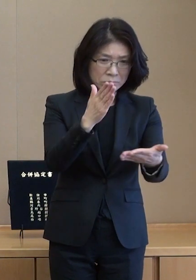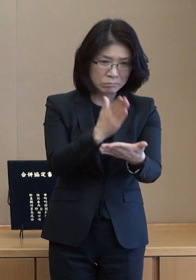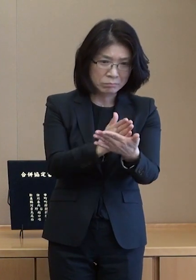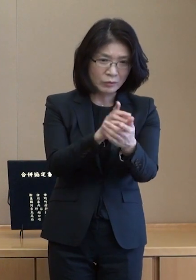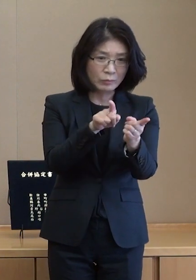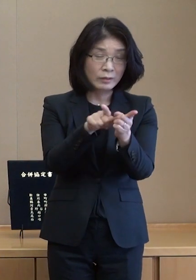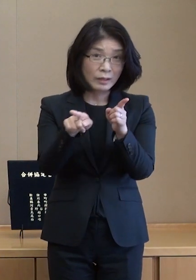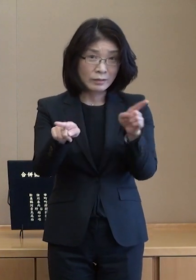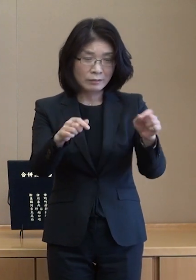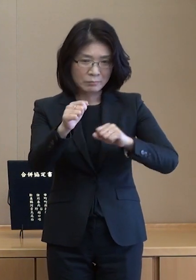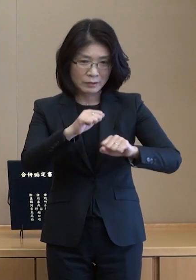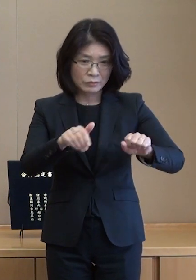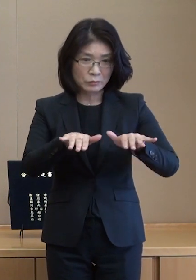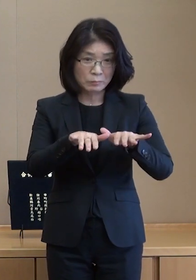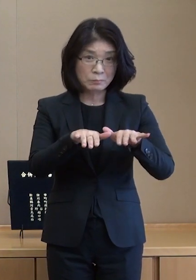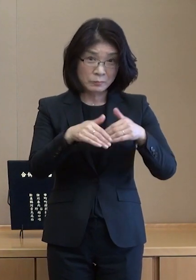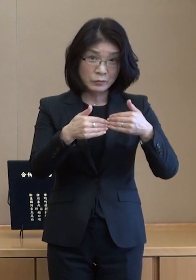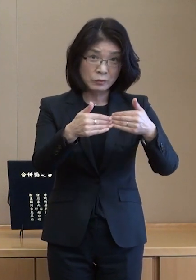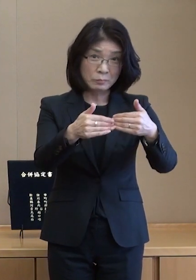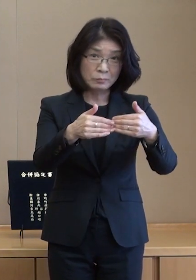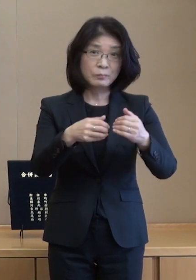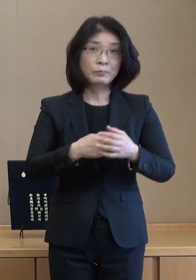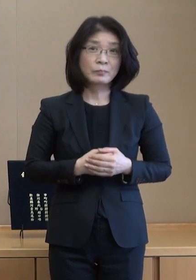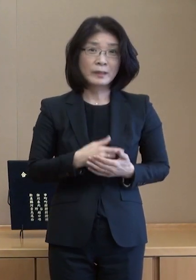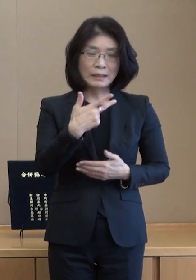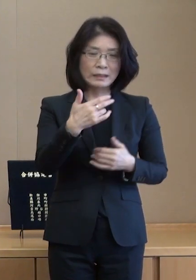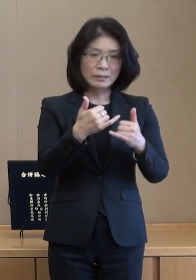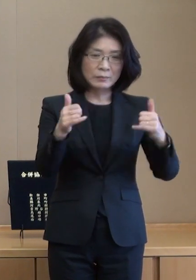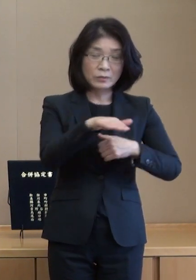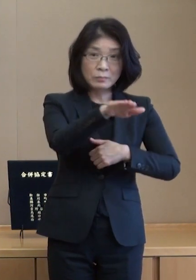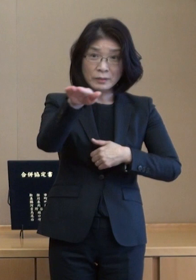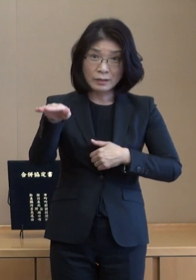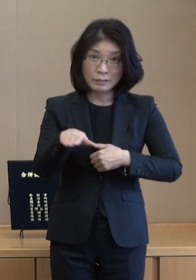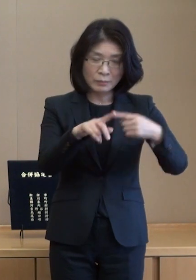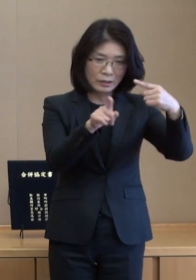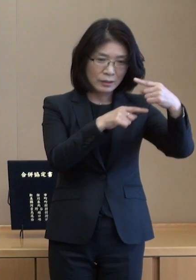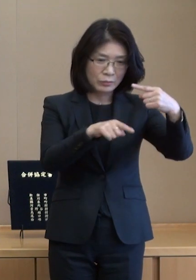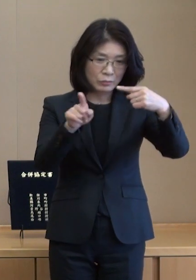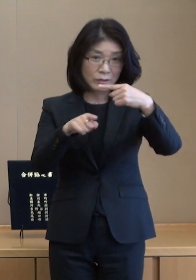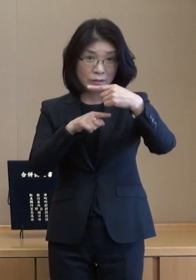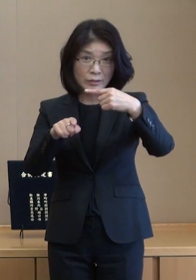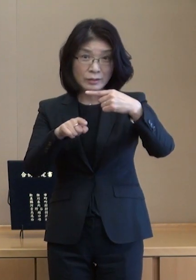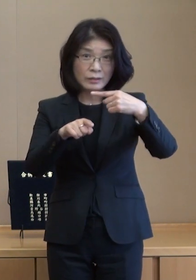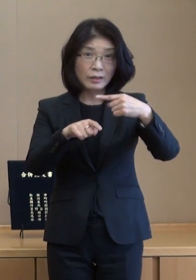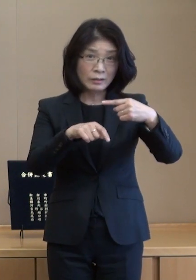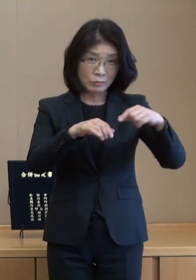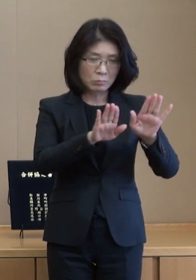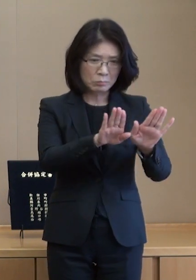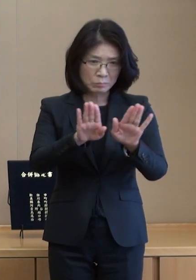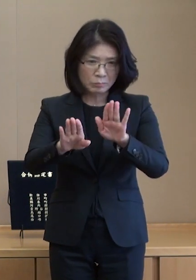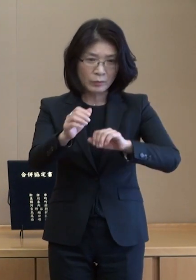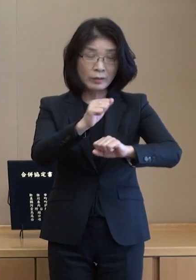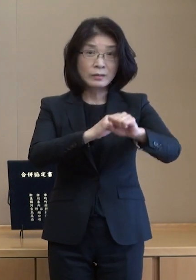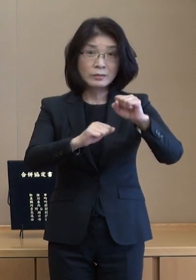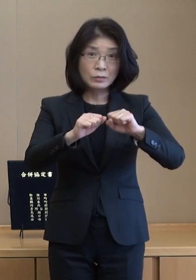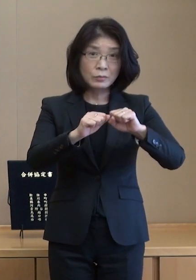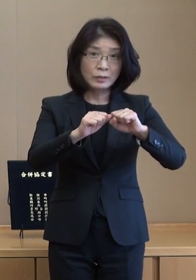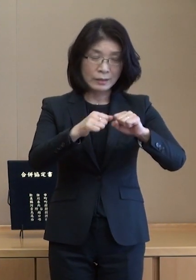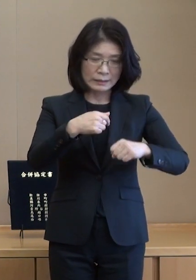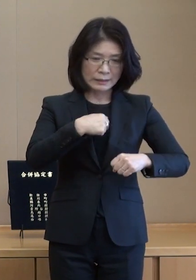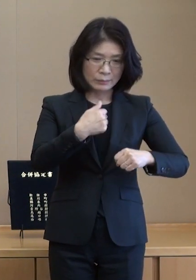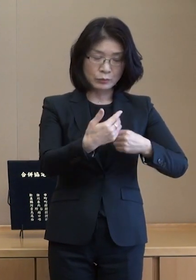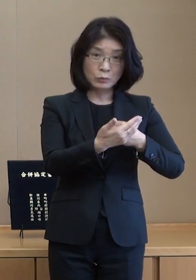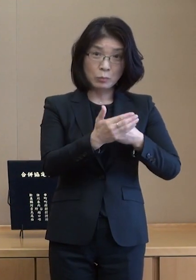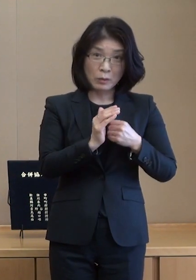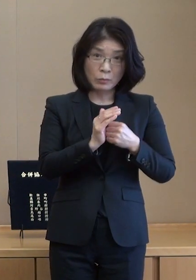取り組んでまいります市民の皆様お一人お一人の感染防止の取り組みが皆さん自身を